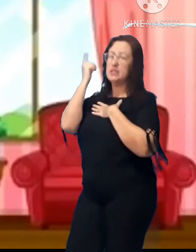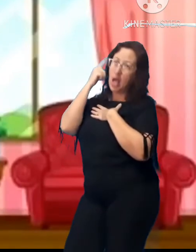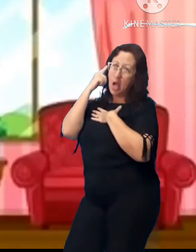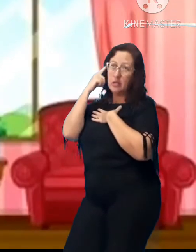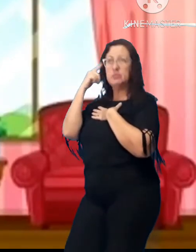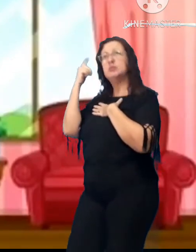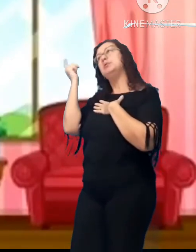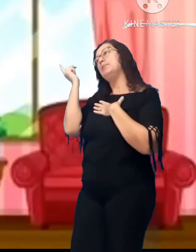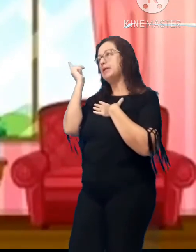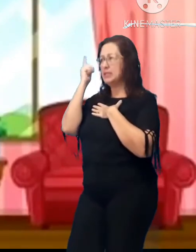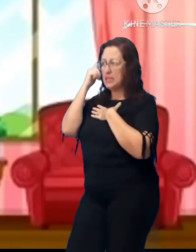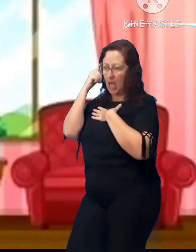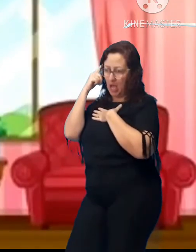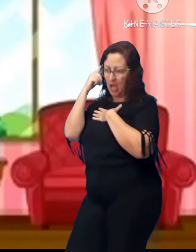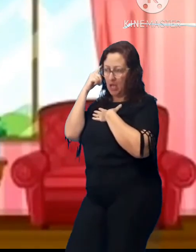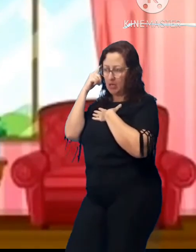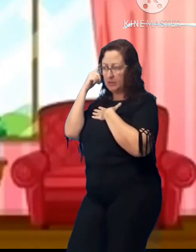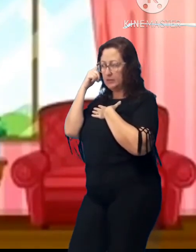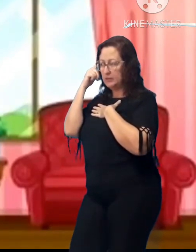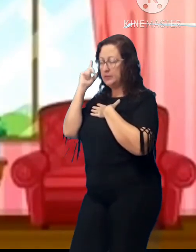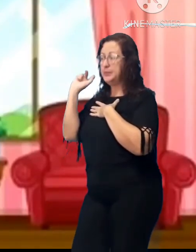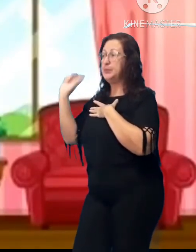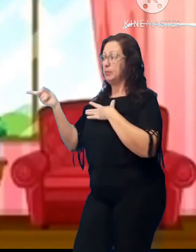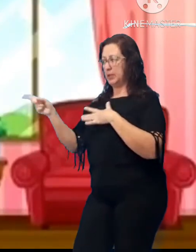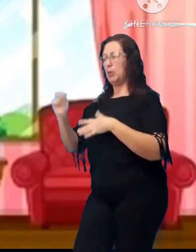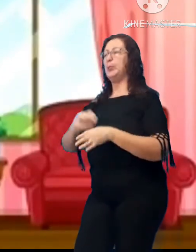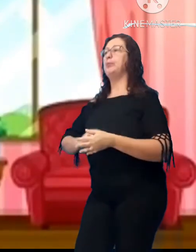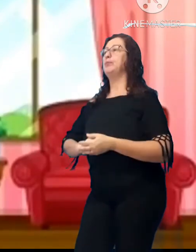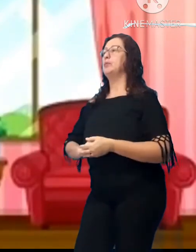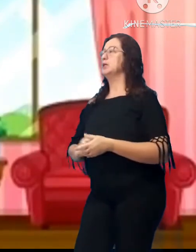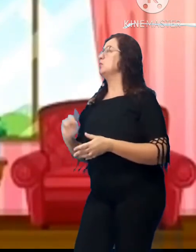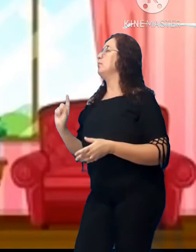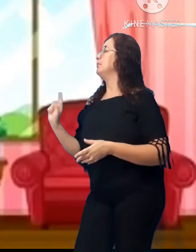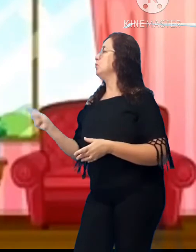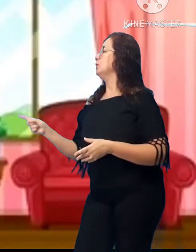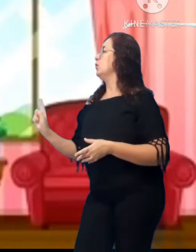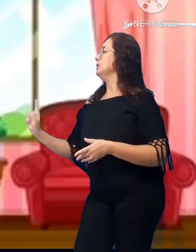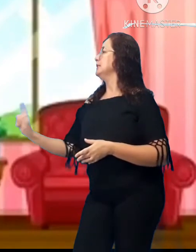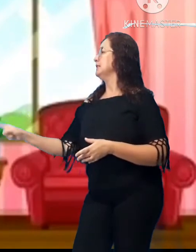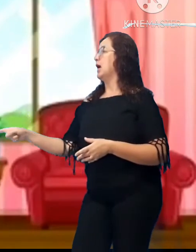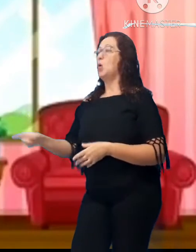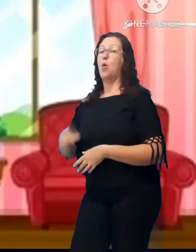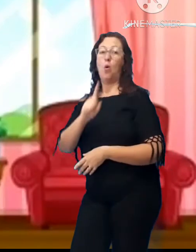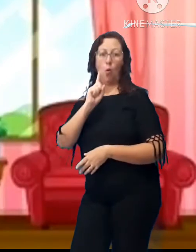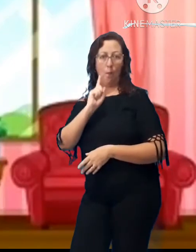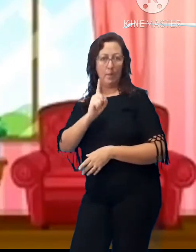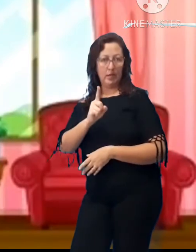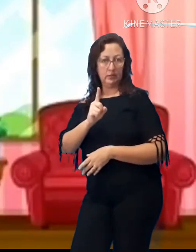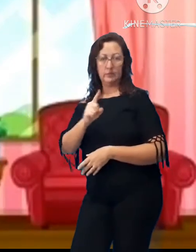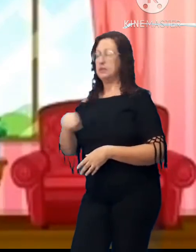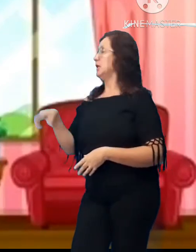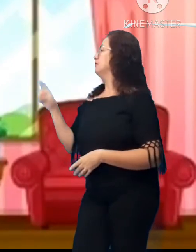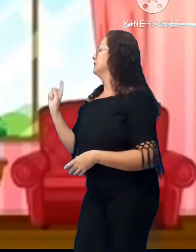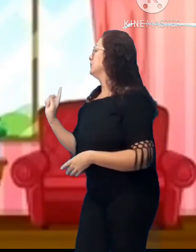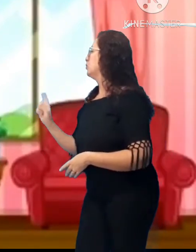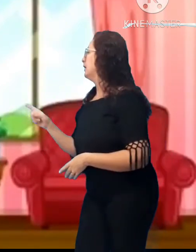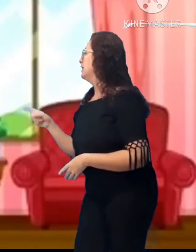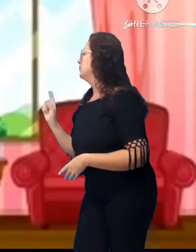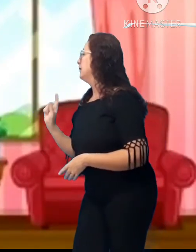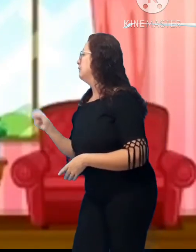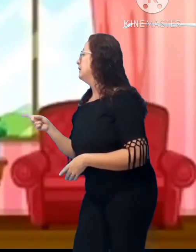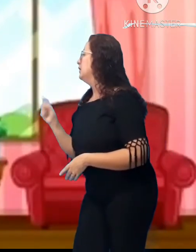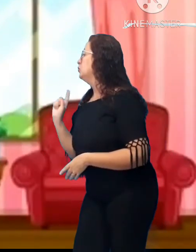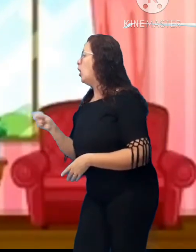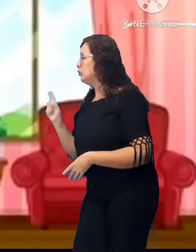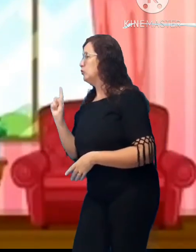deixe-me pensar, deixe-me pensar. Tá bom, mas com uma condição. Você vai ter que fazer